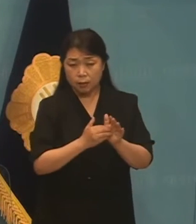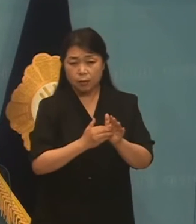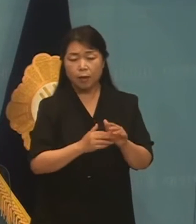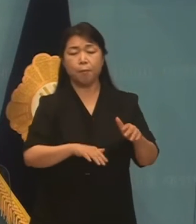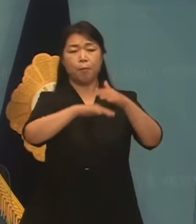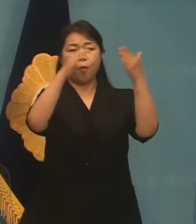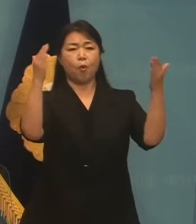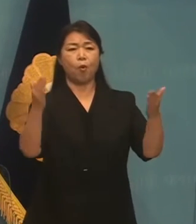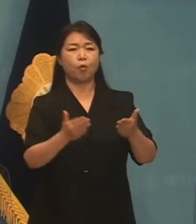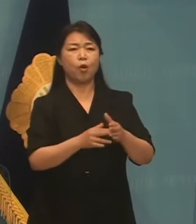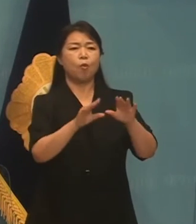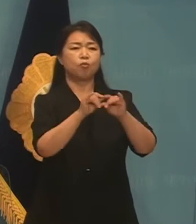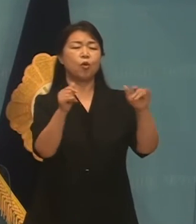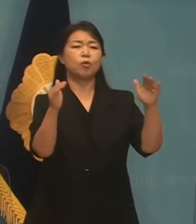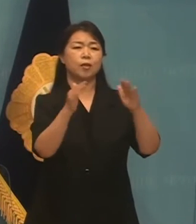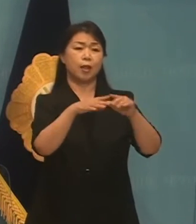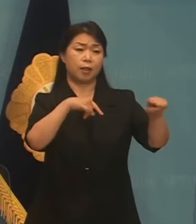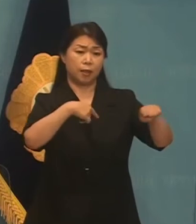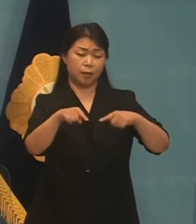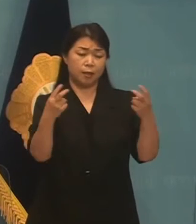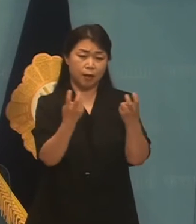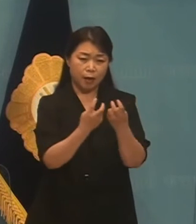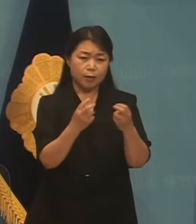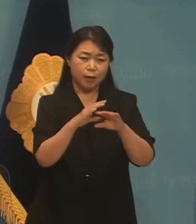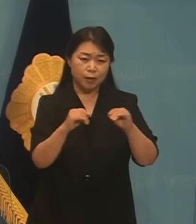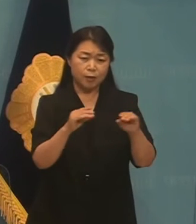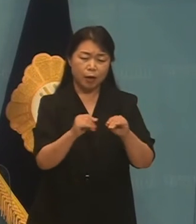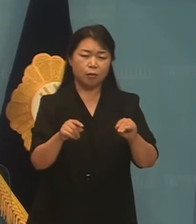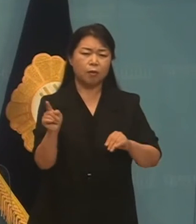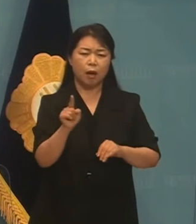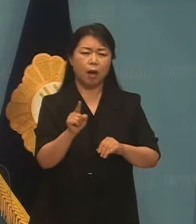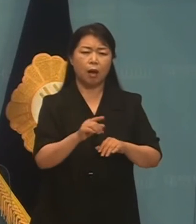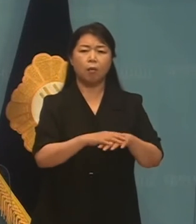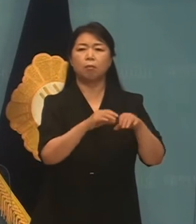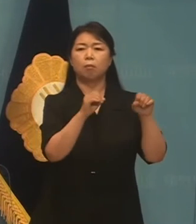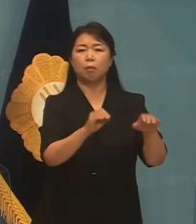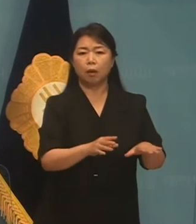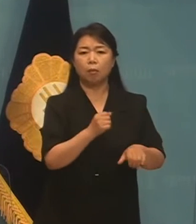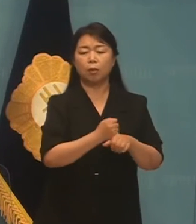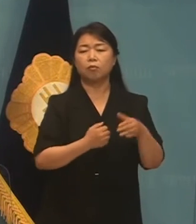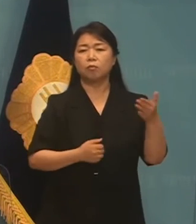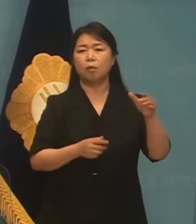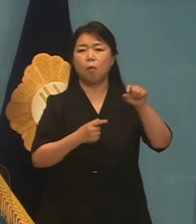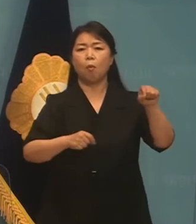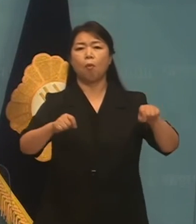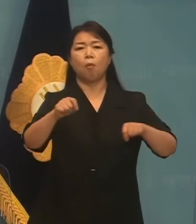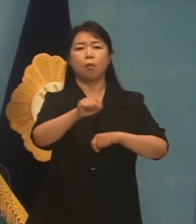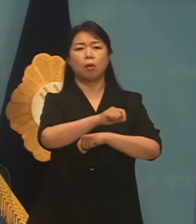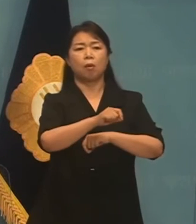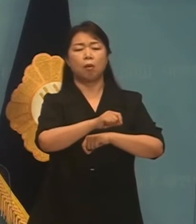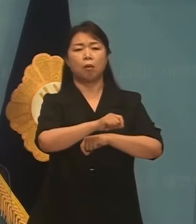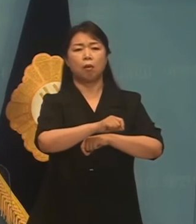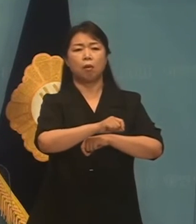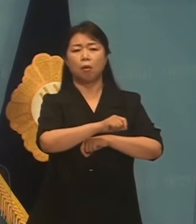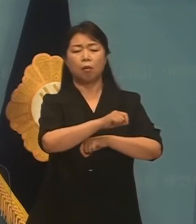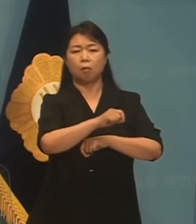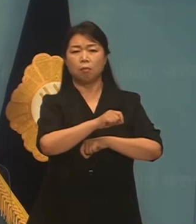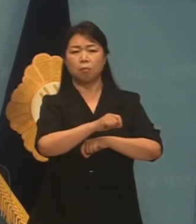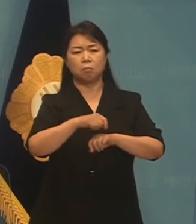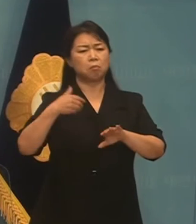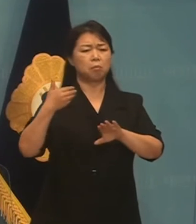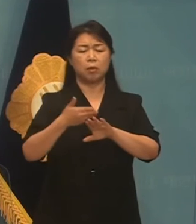그동안의 모든 부동산 대책을 공허하게 만들고 오히려 역효과만